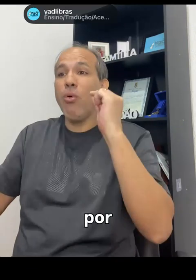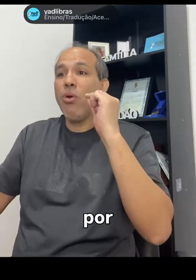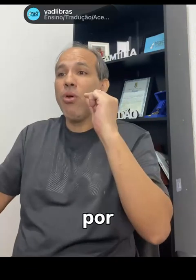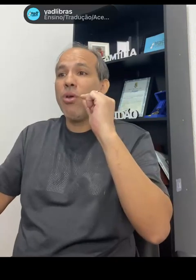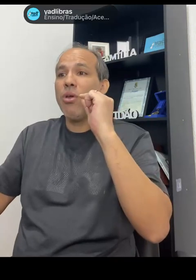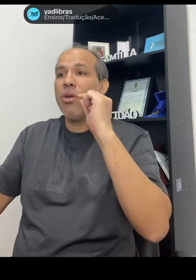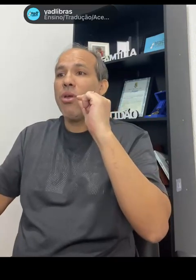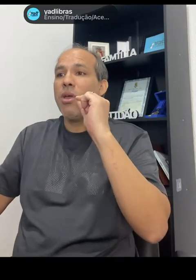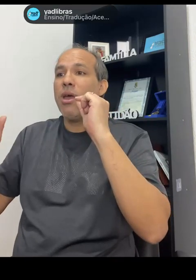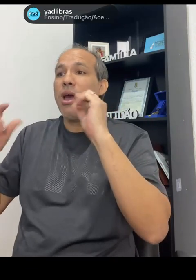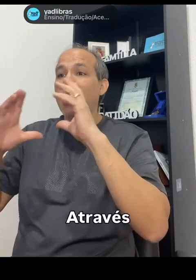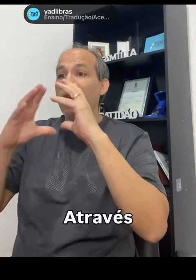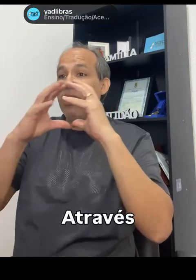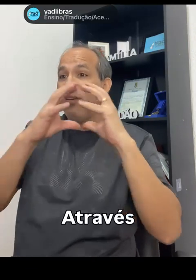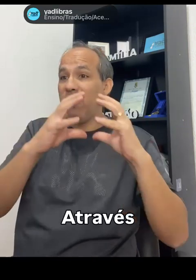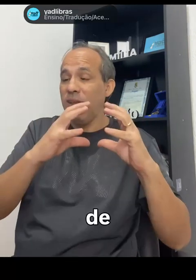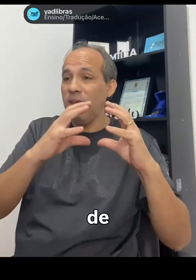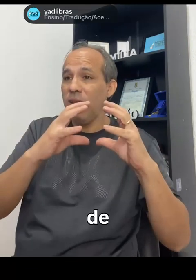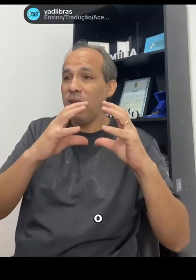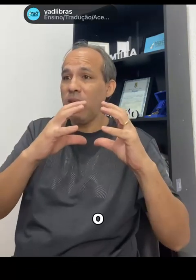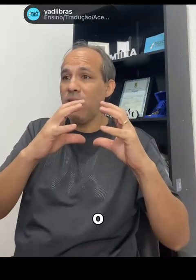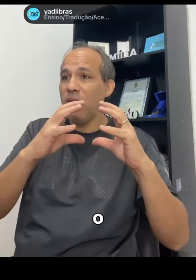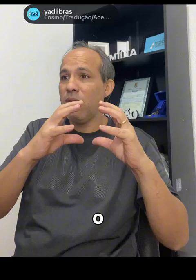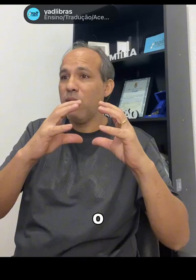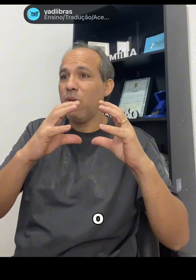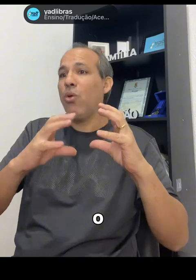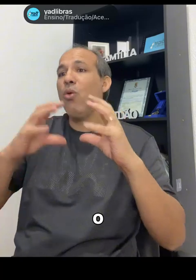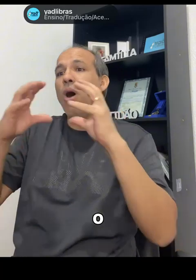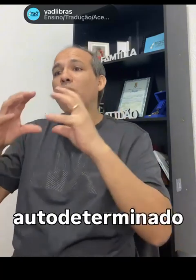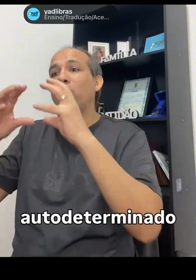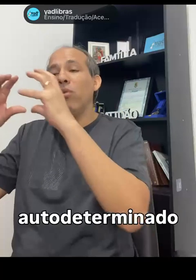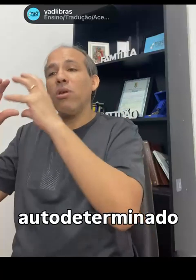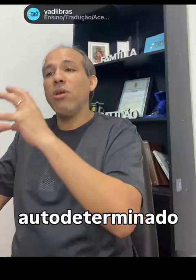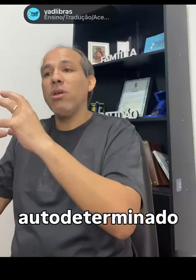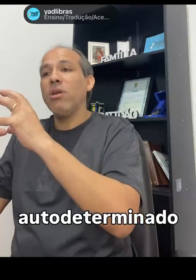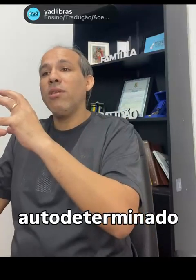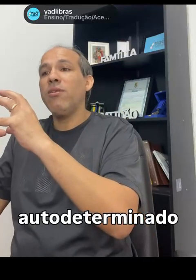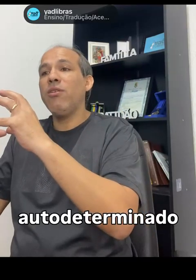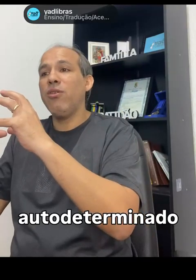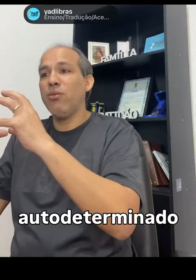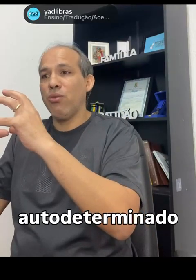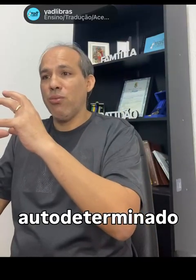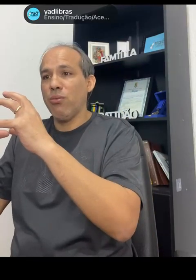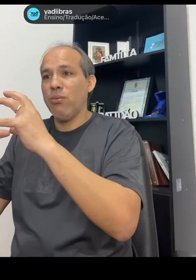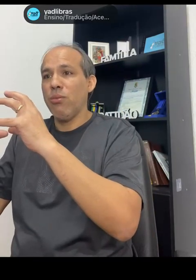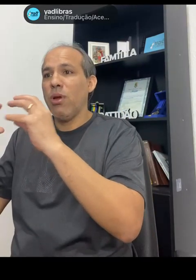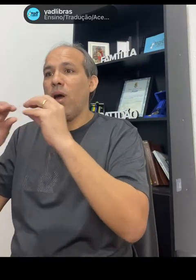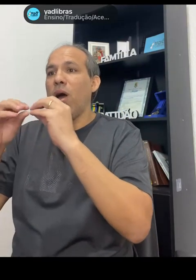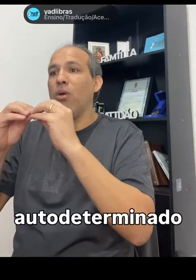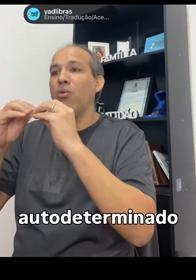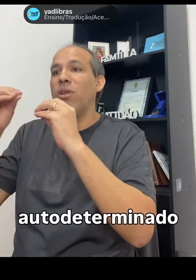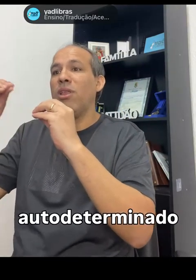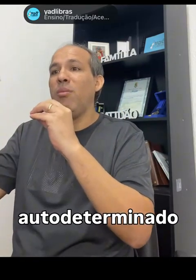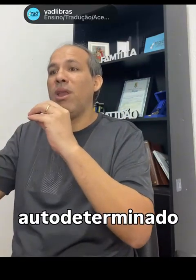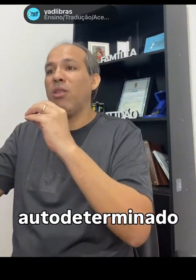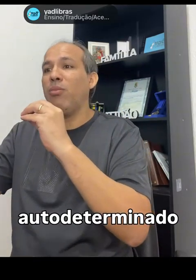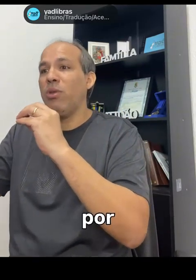por, através de o autodecidido, autodeterminado por